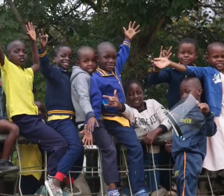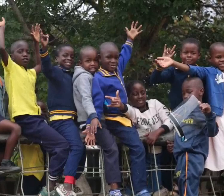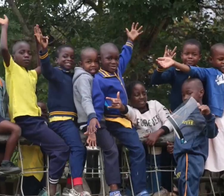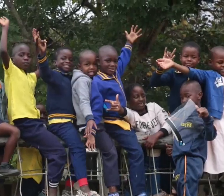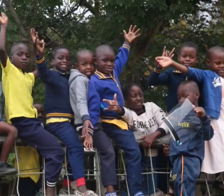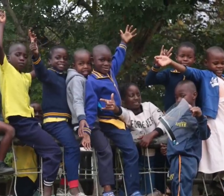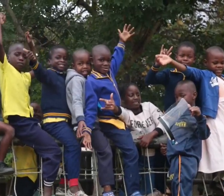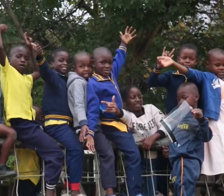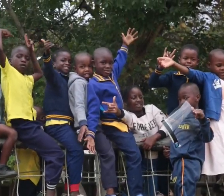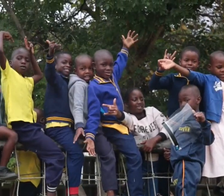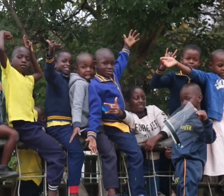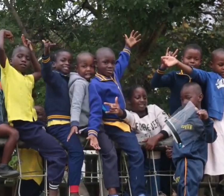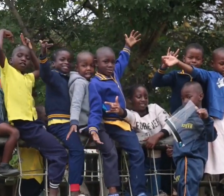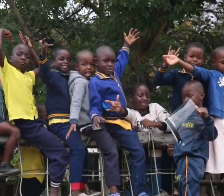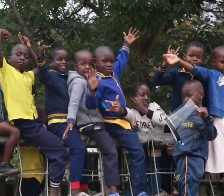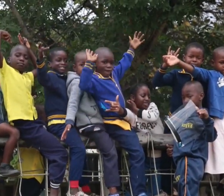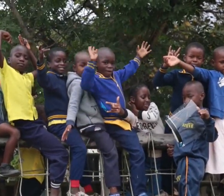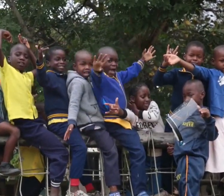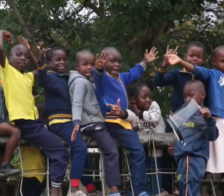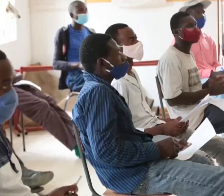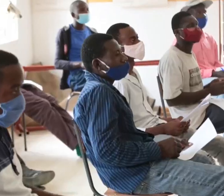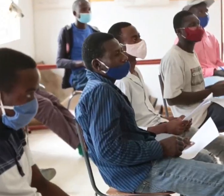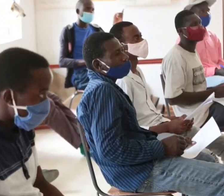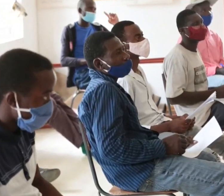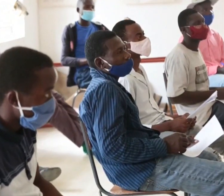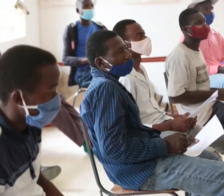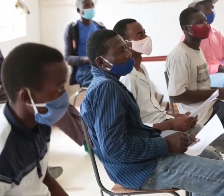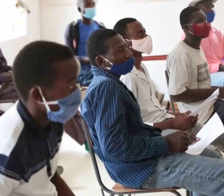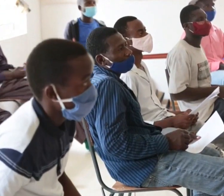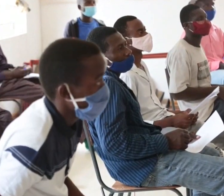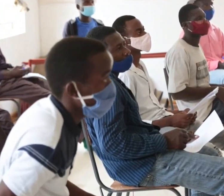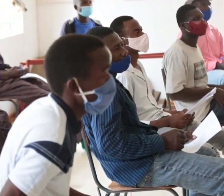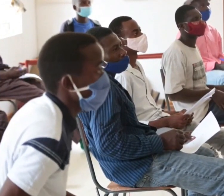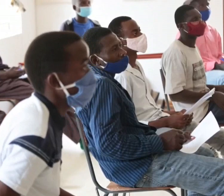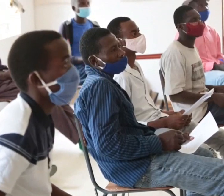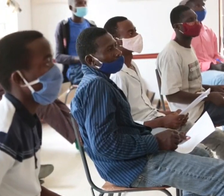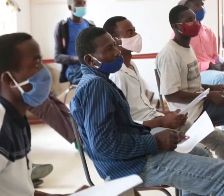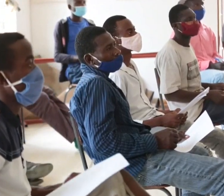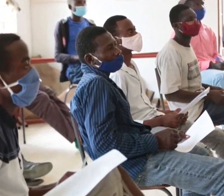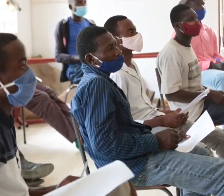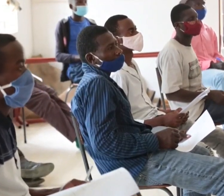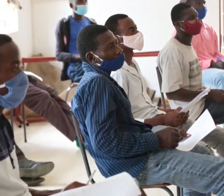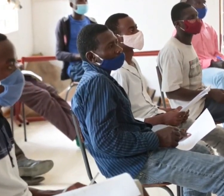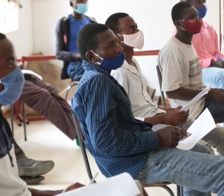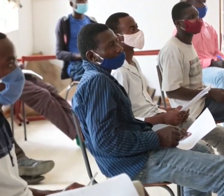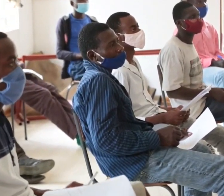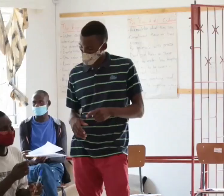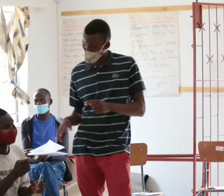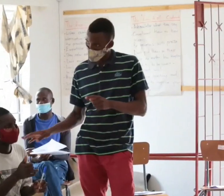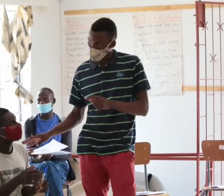En su lugar, los estudiantes usan un protector facial de plástico transparente elaborado por otros jóvenes con discapacidad que participan en